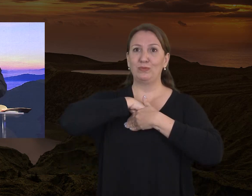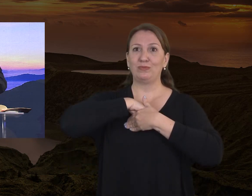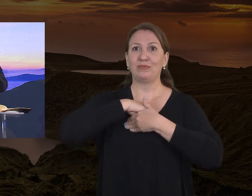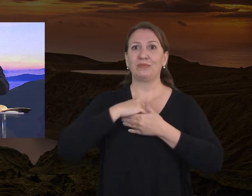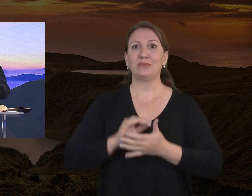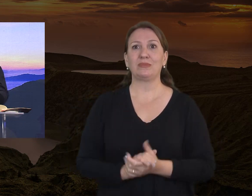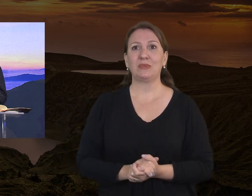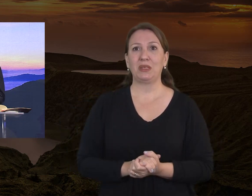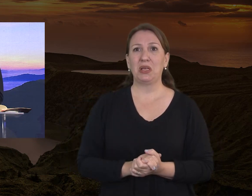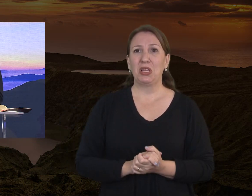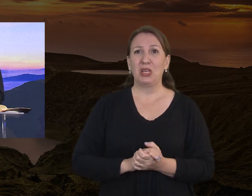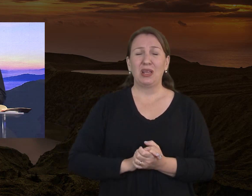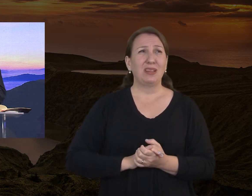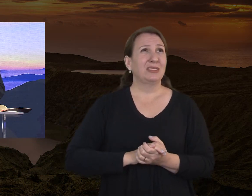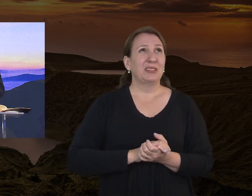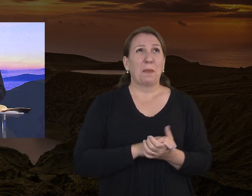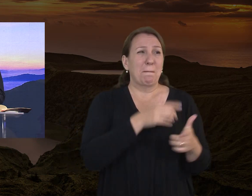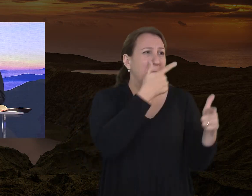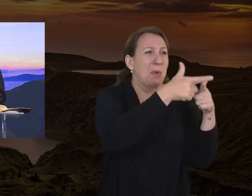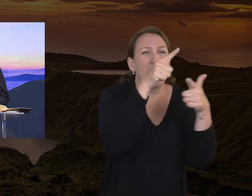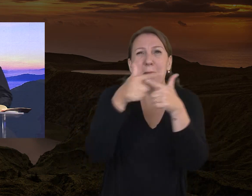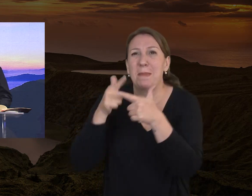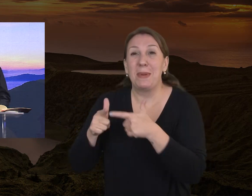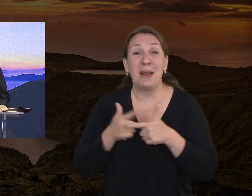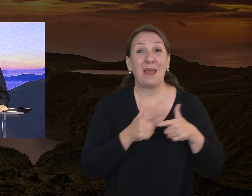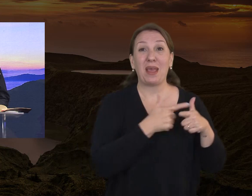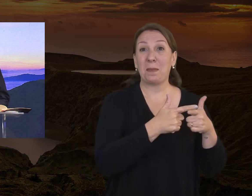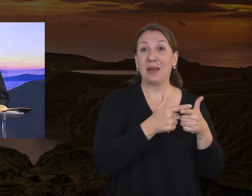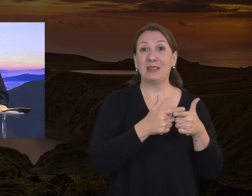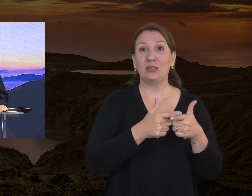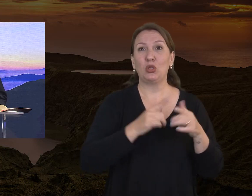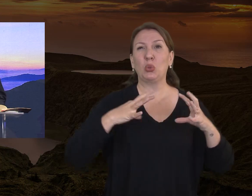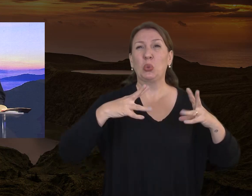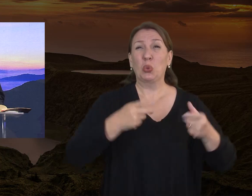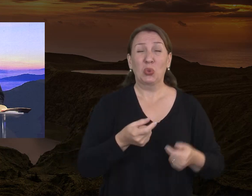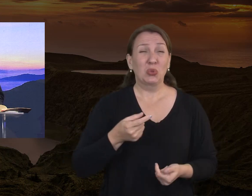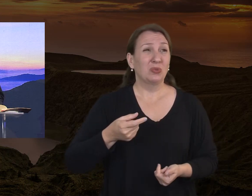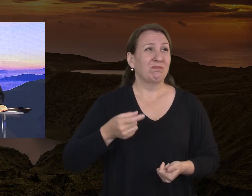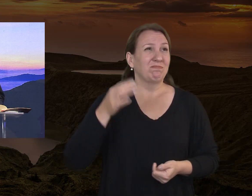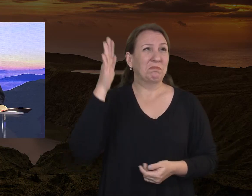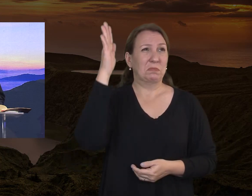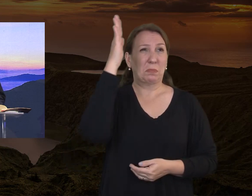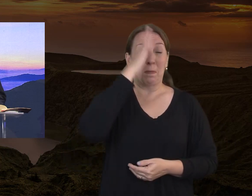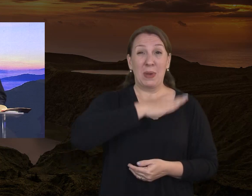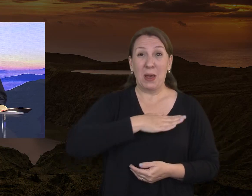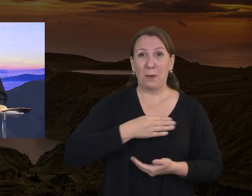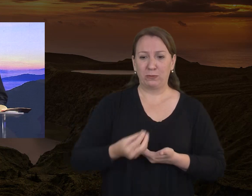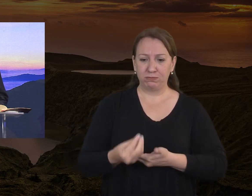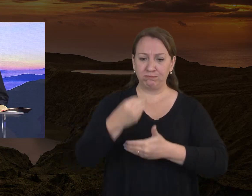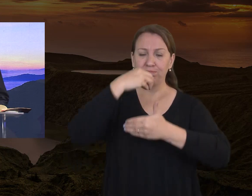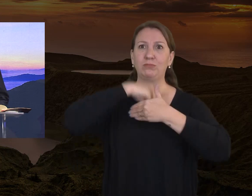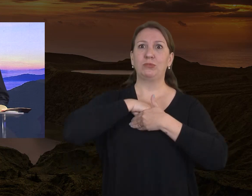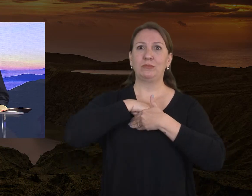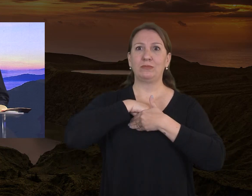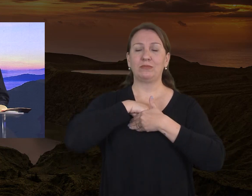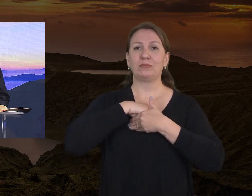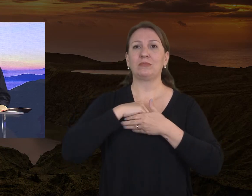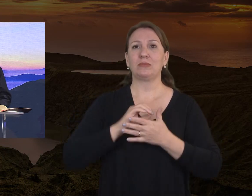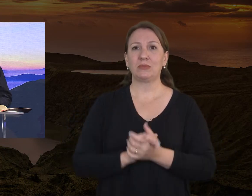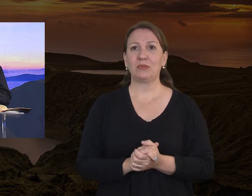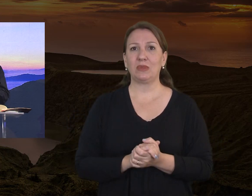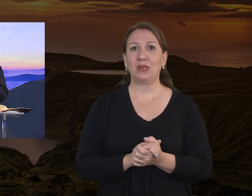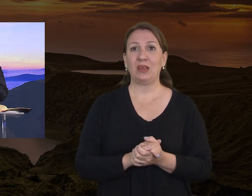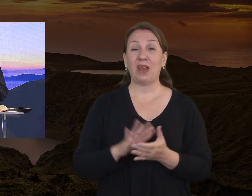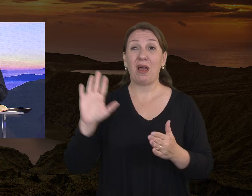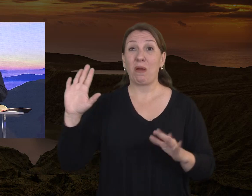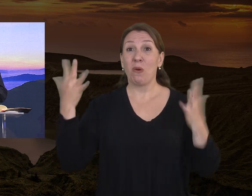entrou, o caos entrou, a confusão entrou e toda sorte de coisas malignas passou a existir